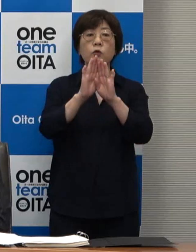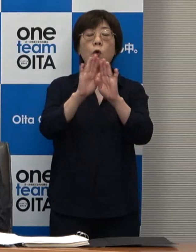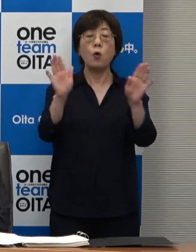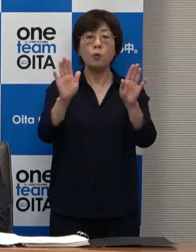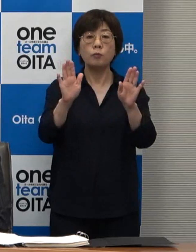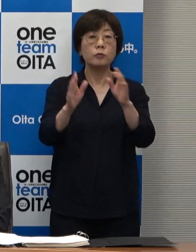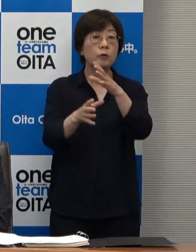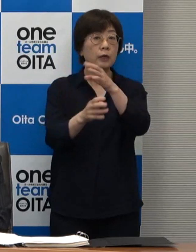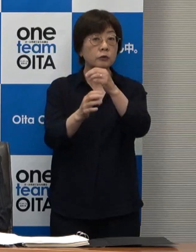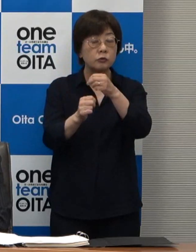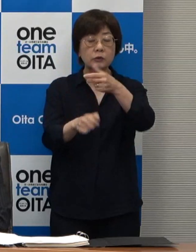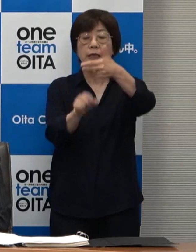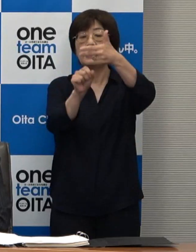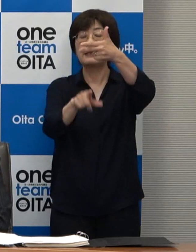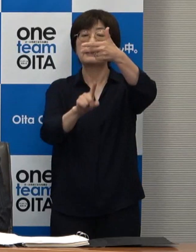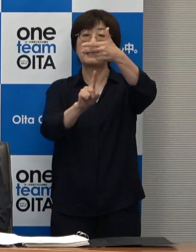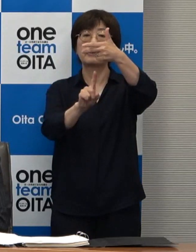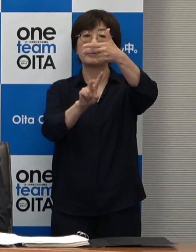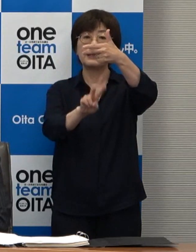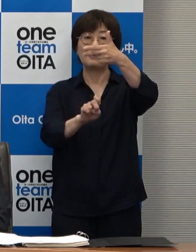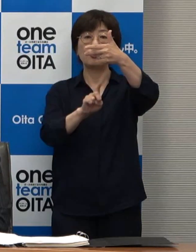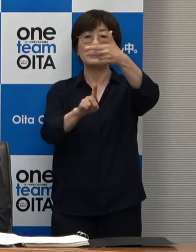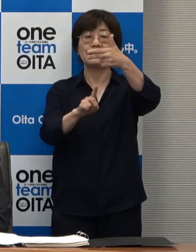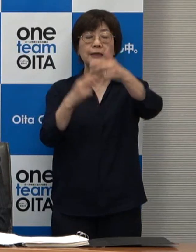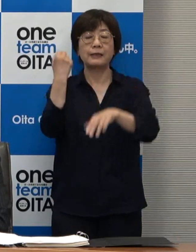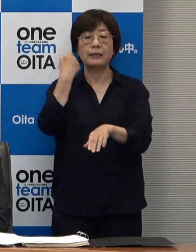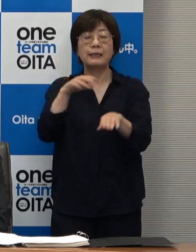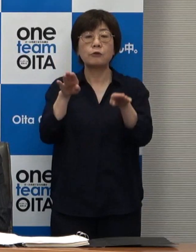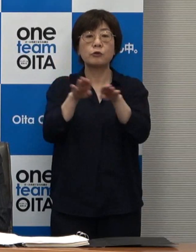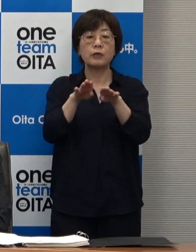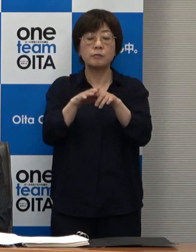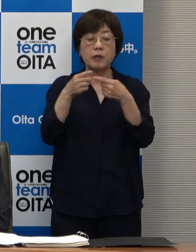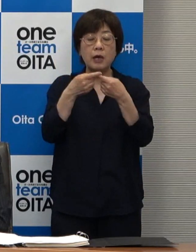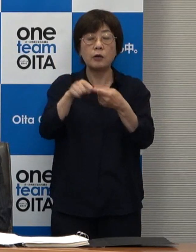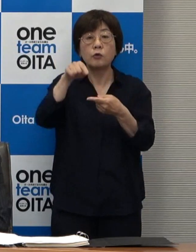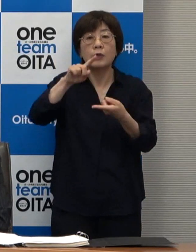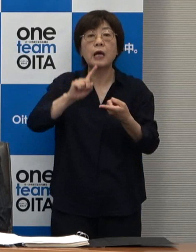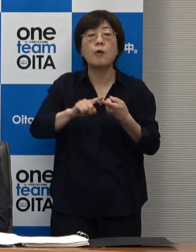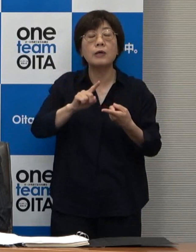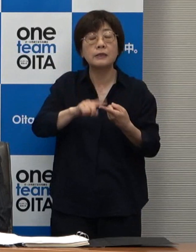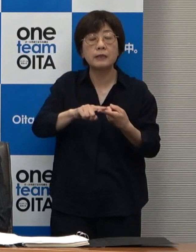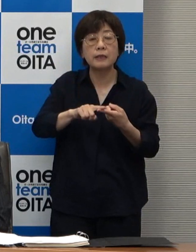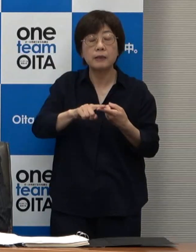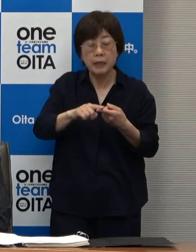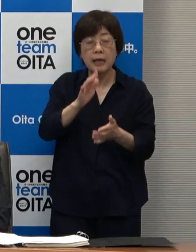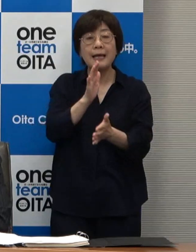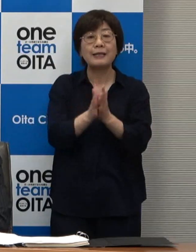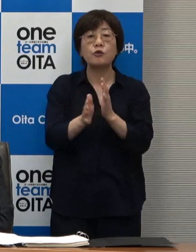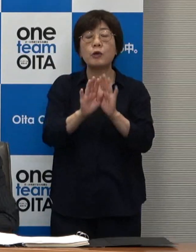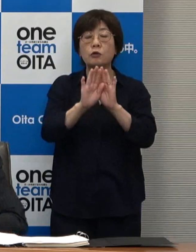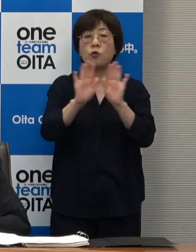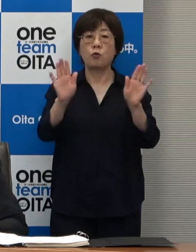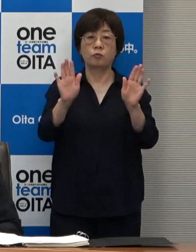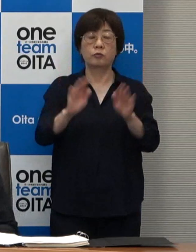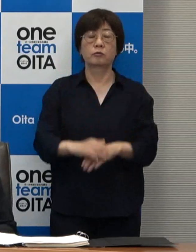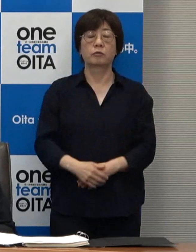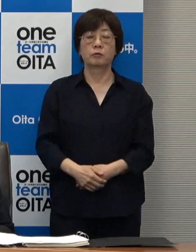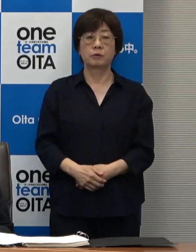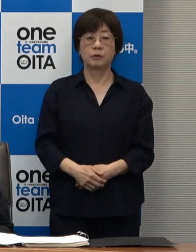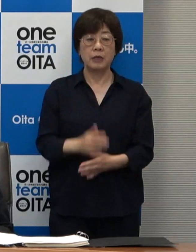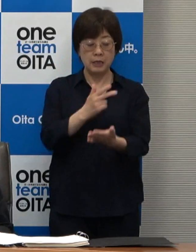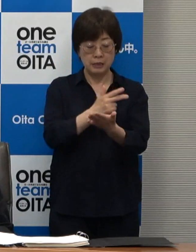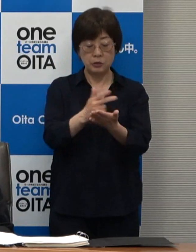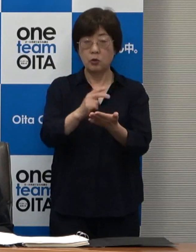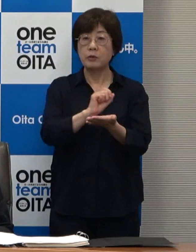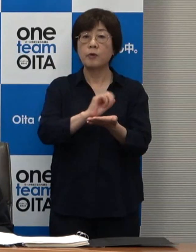7月21日夏休みに合わせてリニューアルオープンをします。そこの資料に